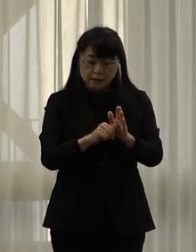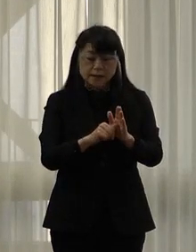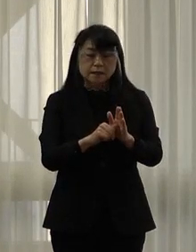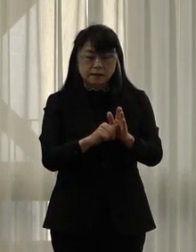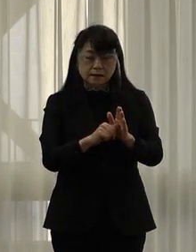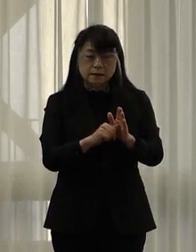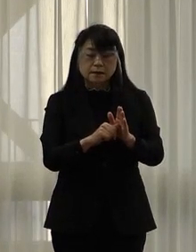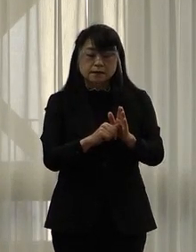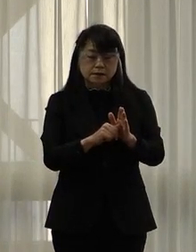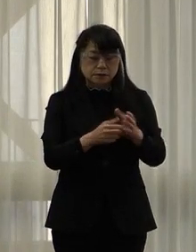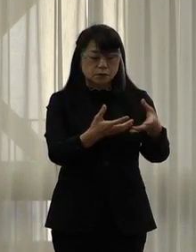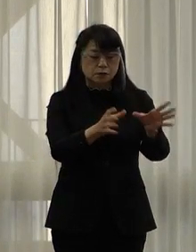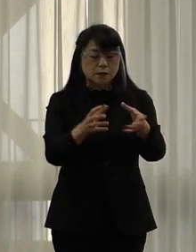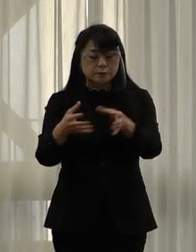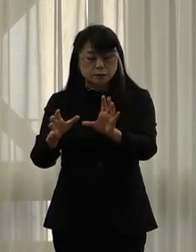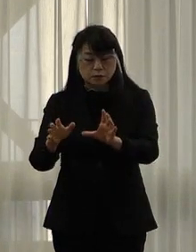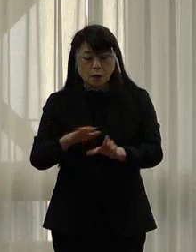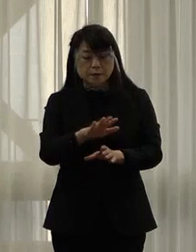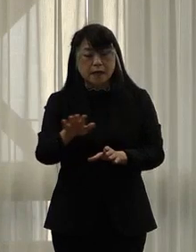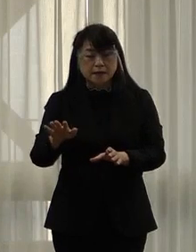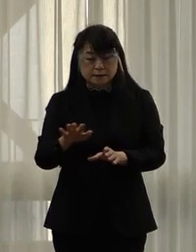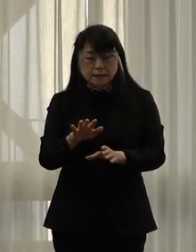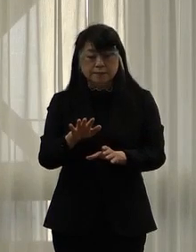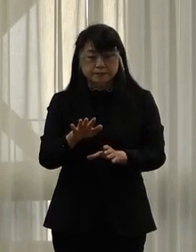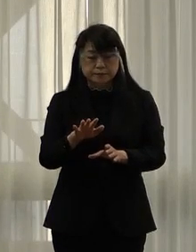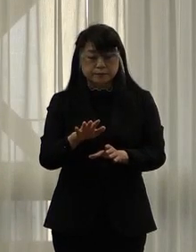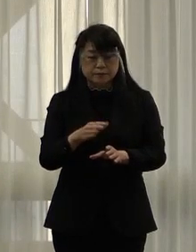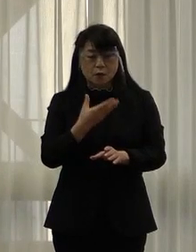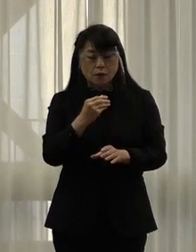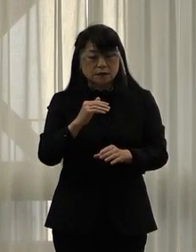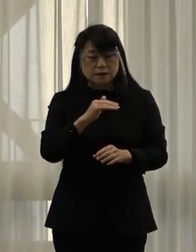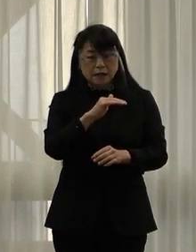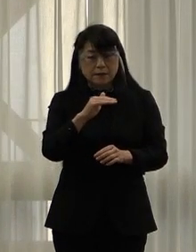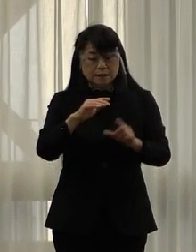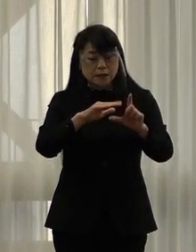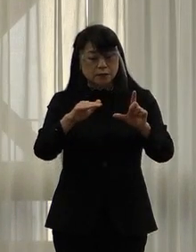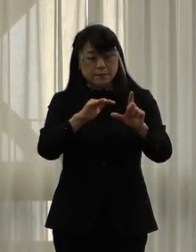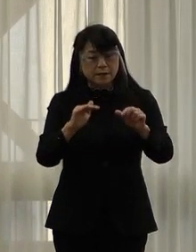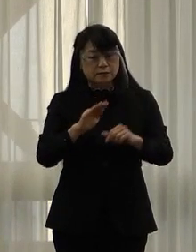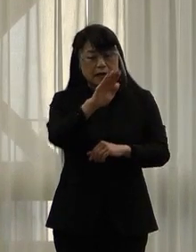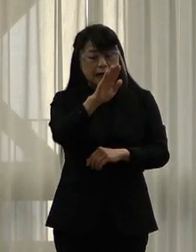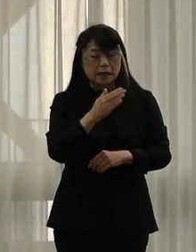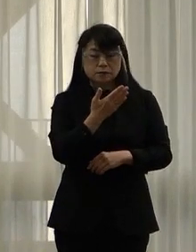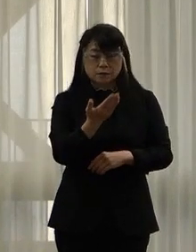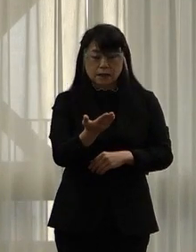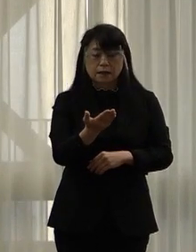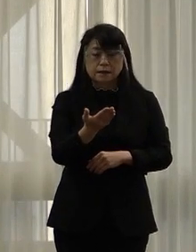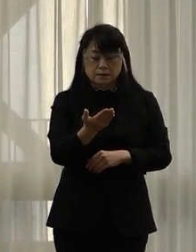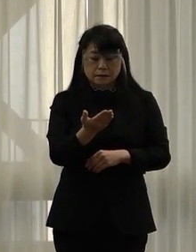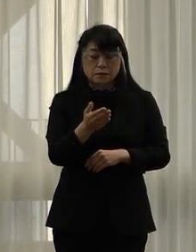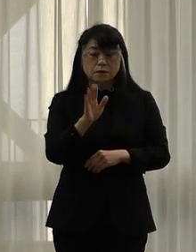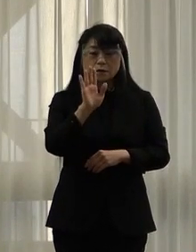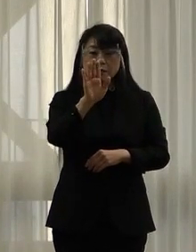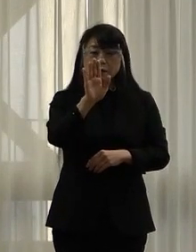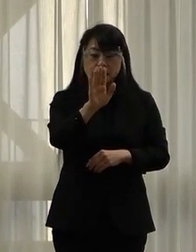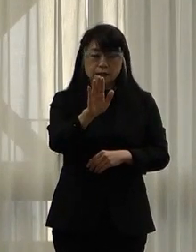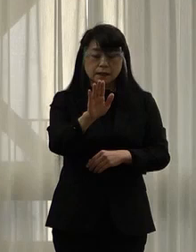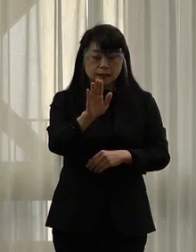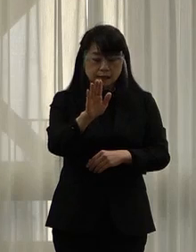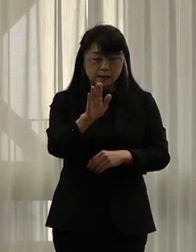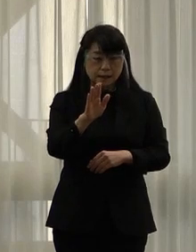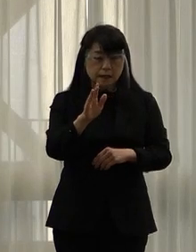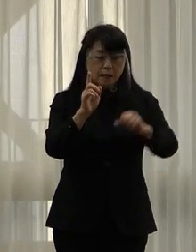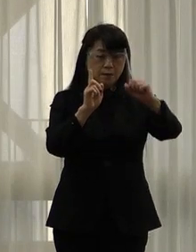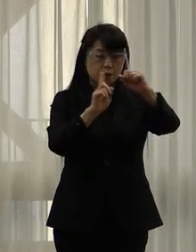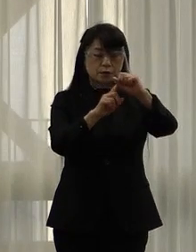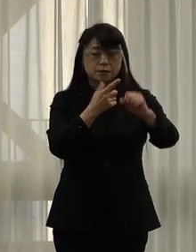それぞれのグループの皆さんの主観的な幸福度が上がっていくのかどうか、そんなことをこれからターゲットにしていきたいと思